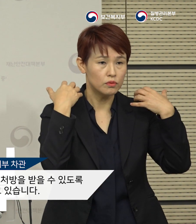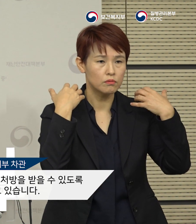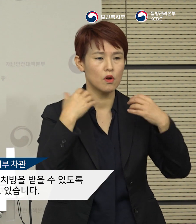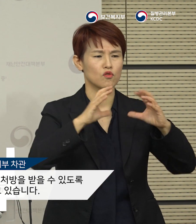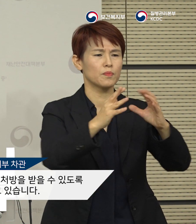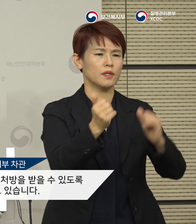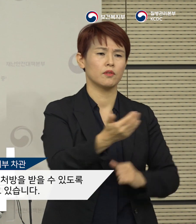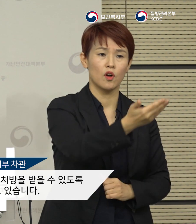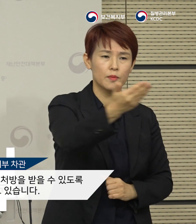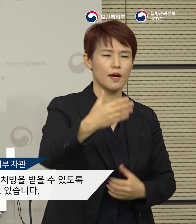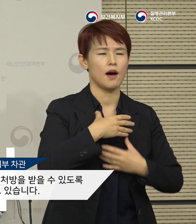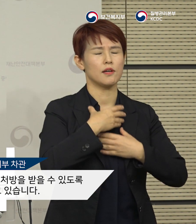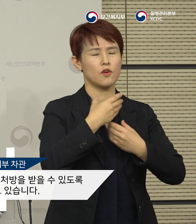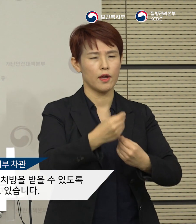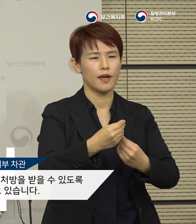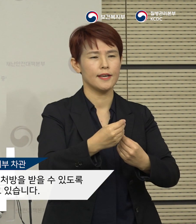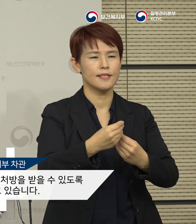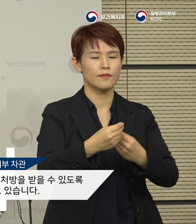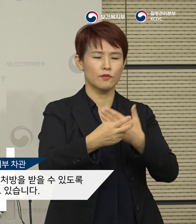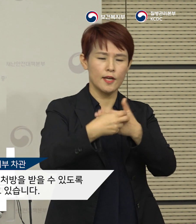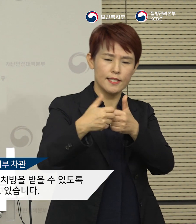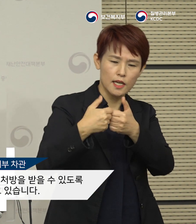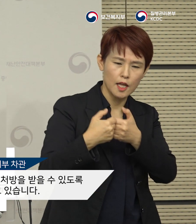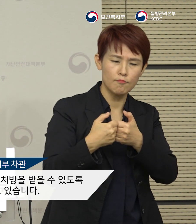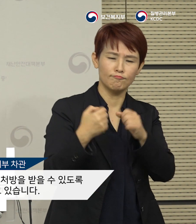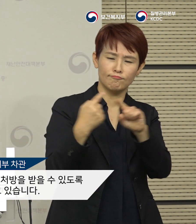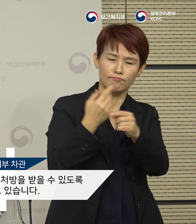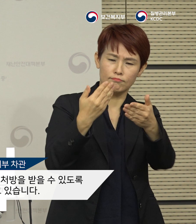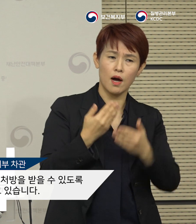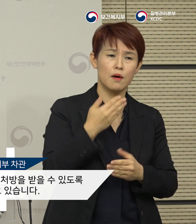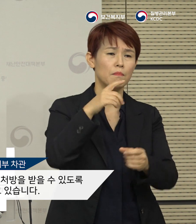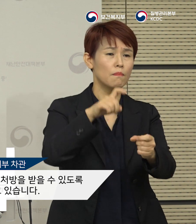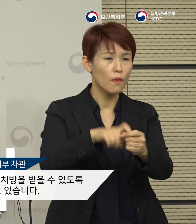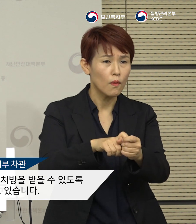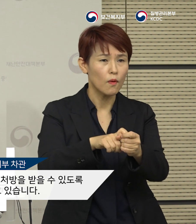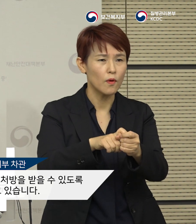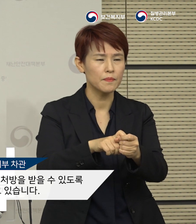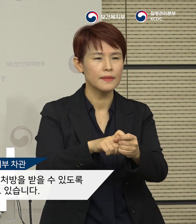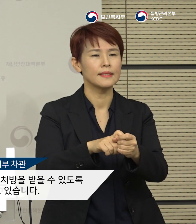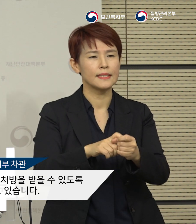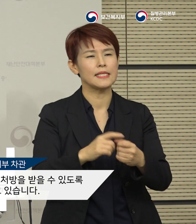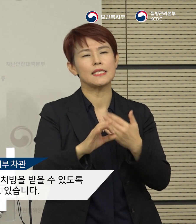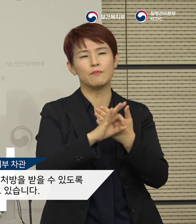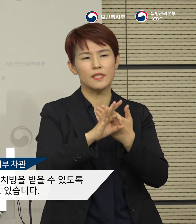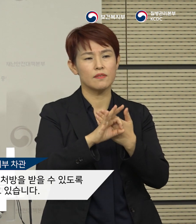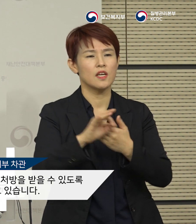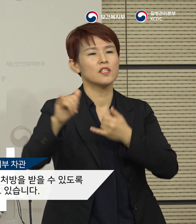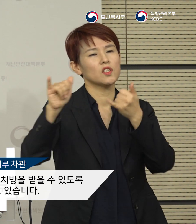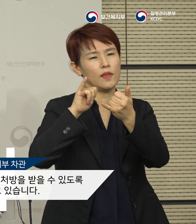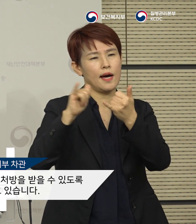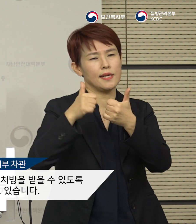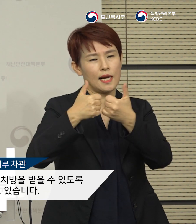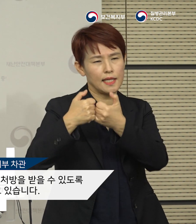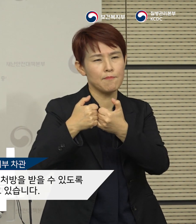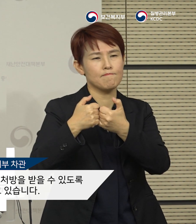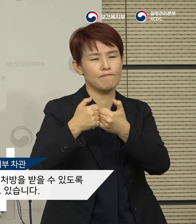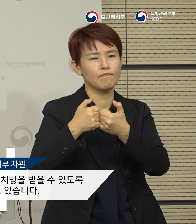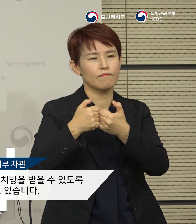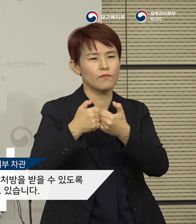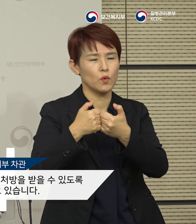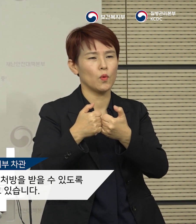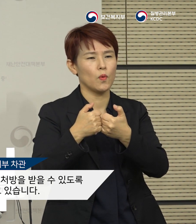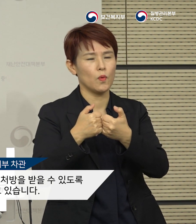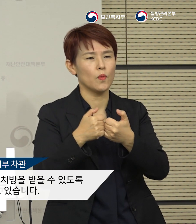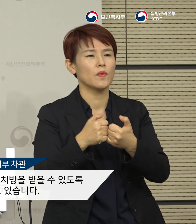정부는 국민들이 보다 안전하게 의료 상담과 처방을 받을 수 있도록 한시적으로 전화 상담